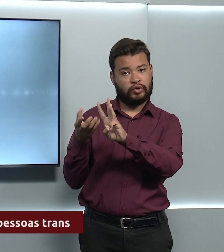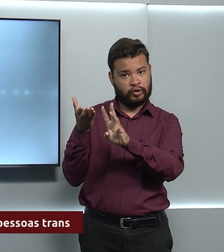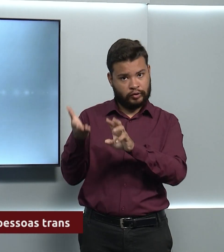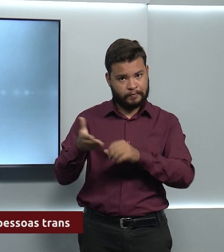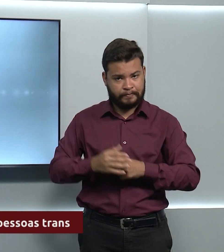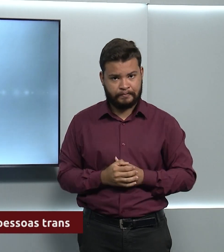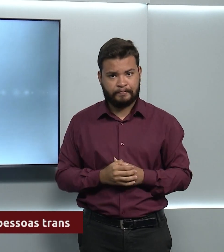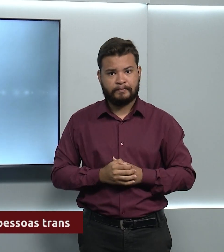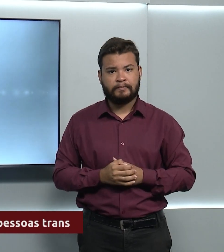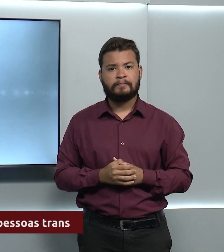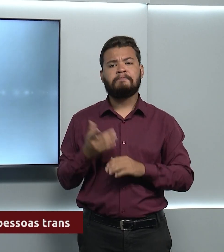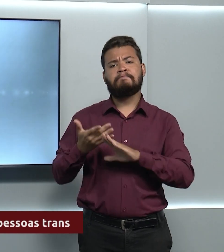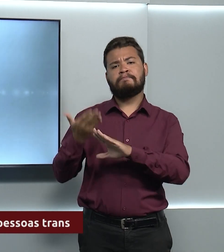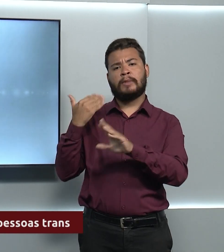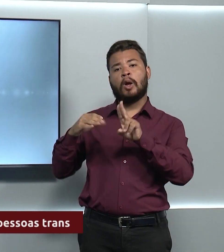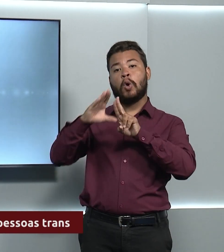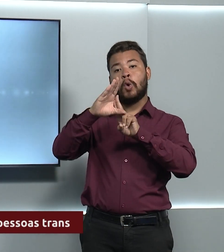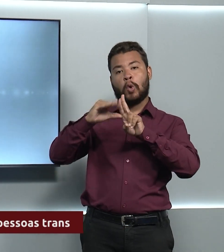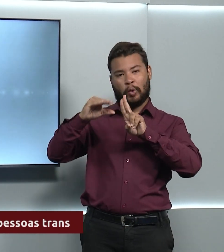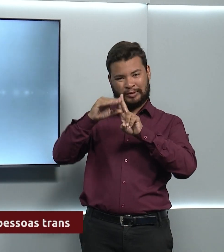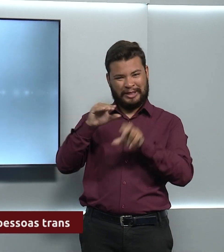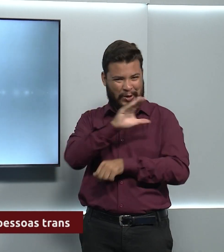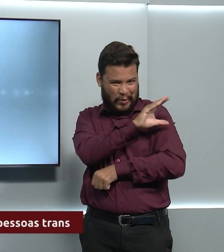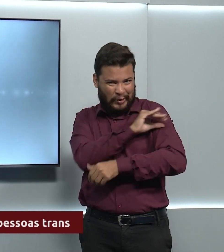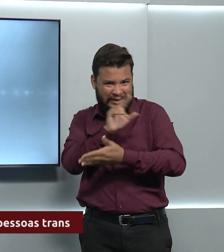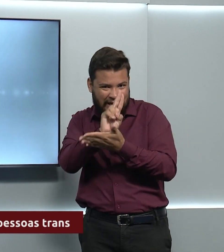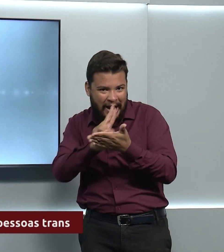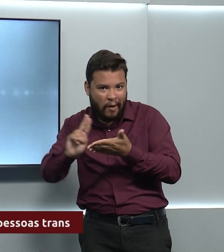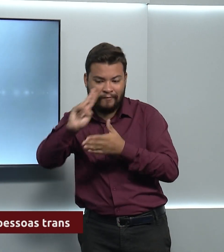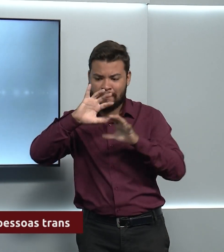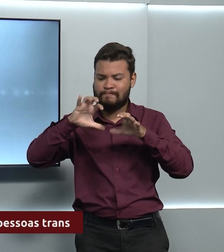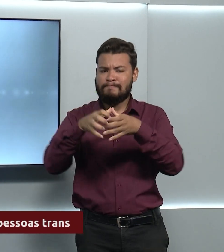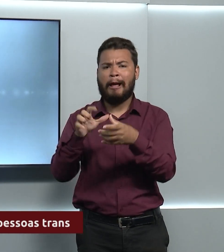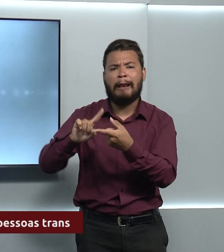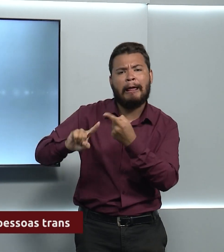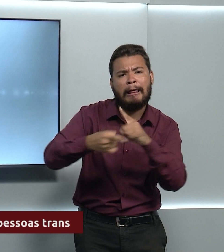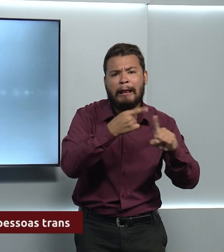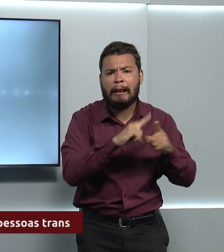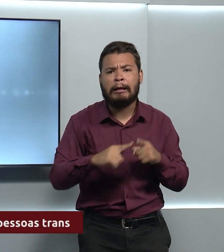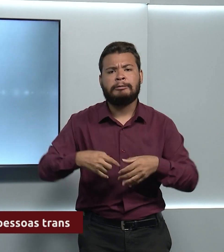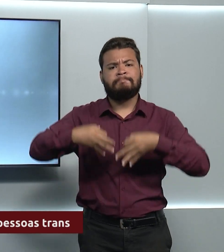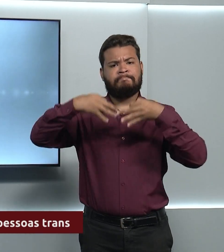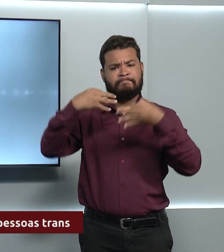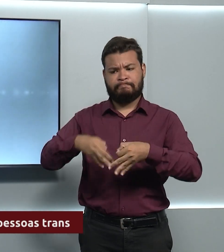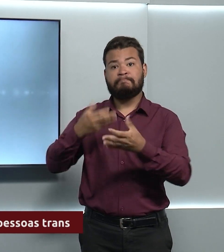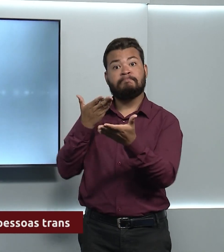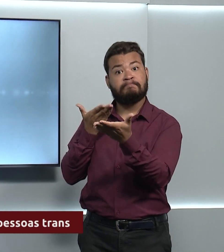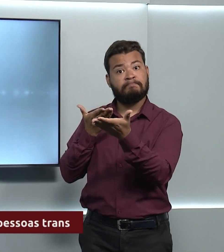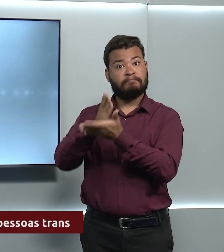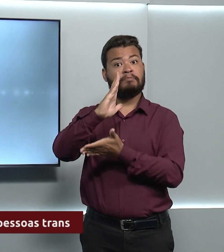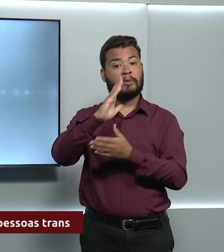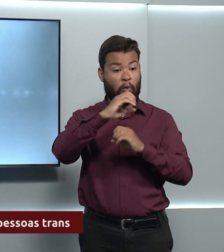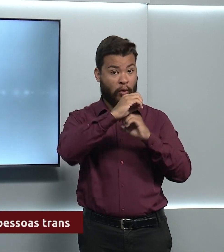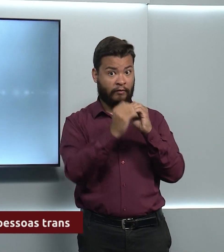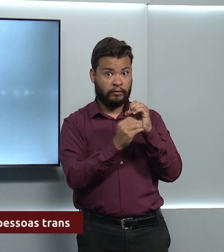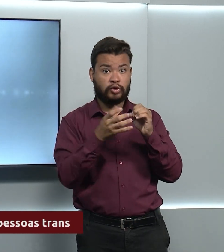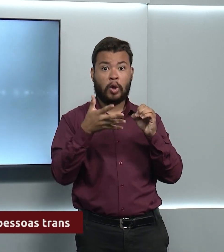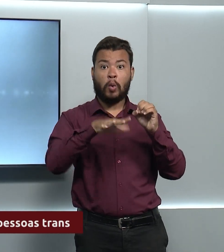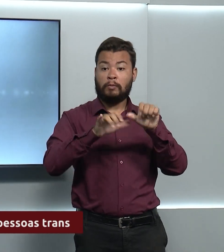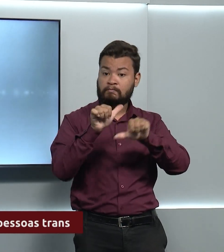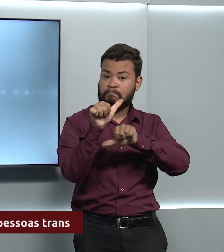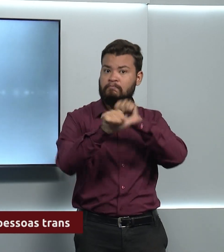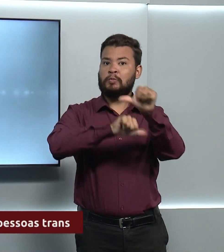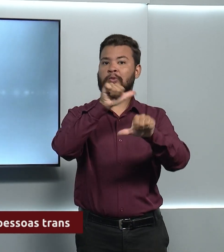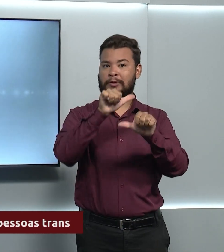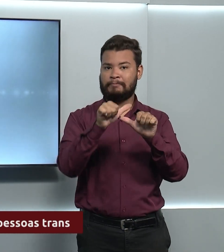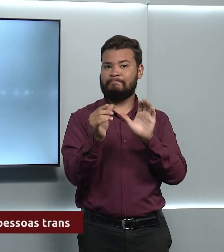do último Consune, quando o Consune de forma unânime aprova essa revisão do FG Inclui, o